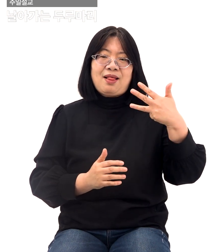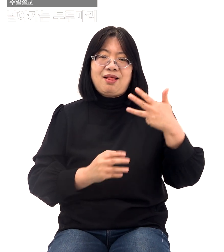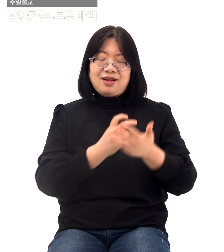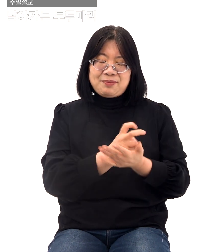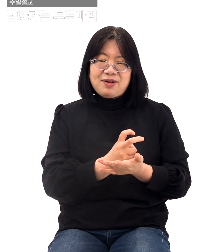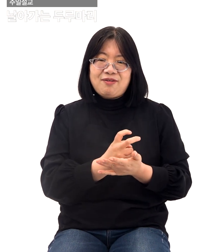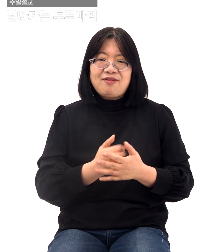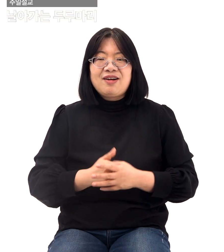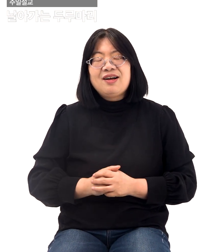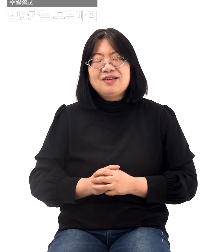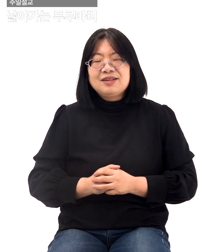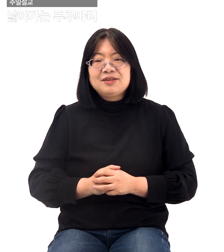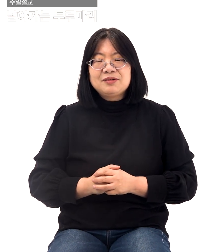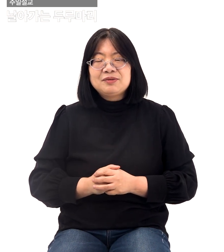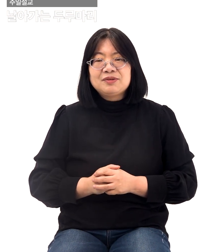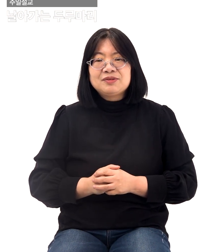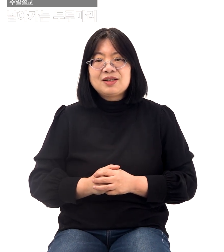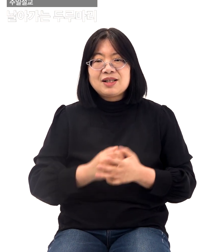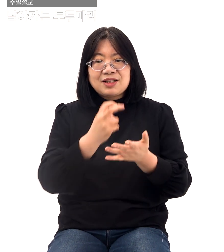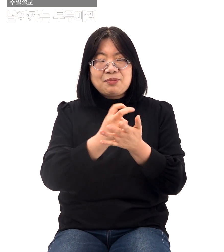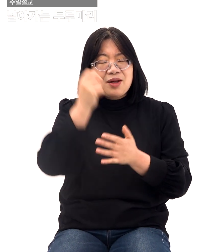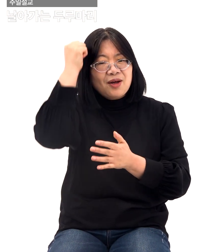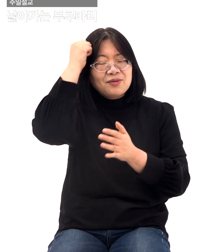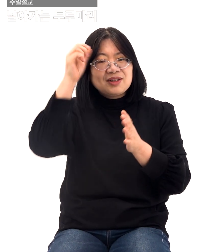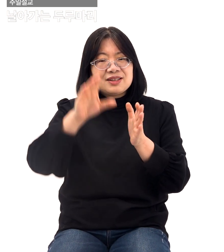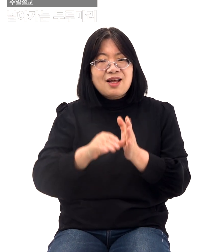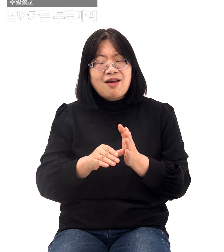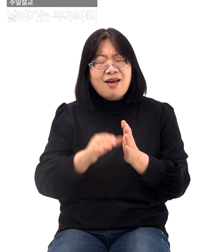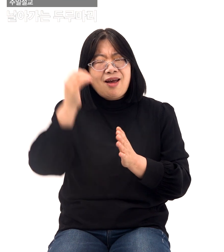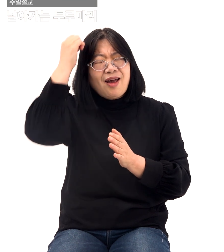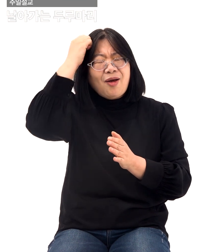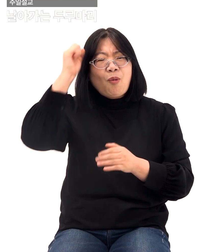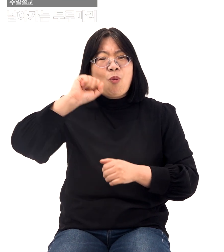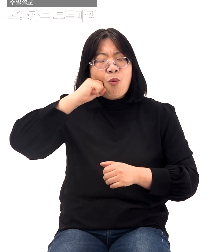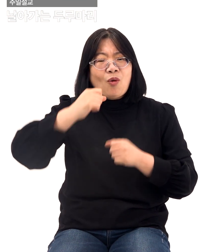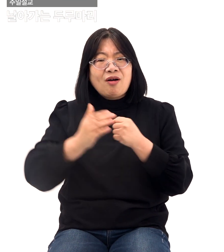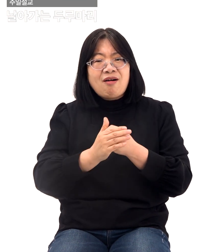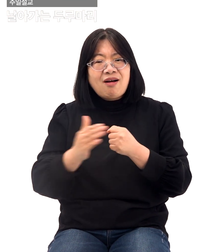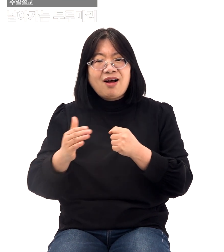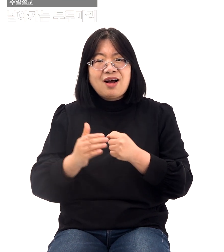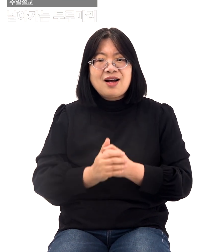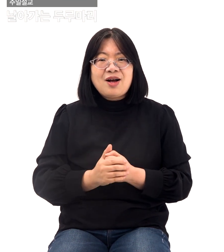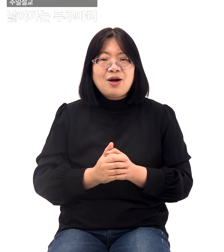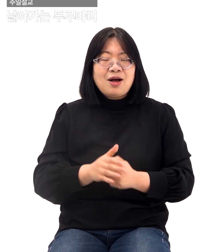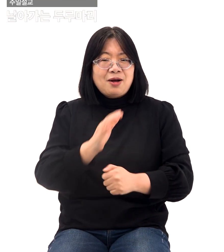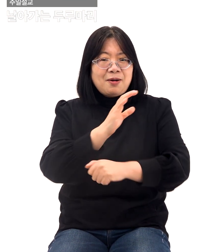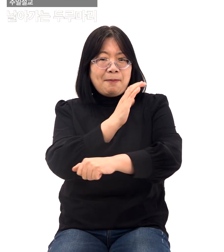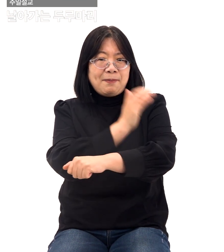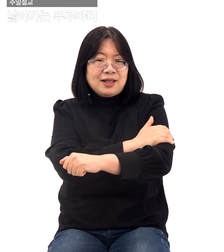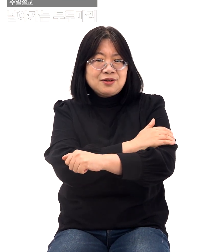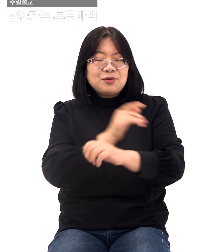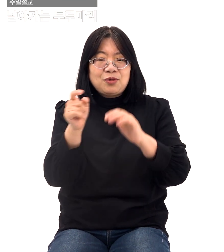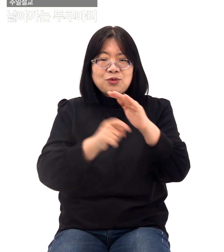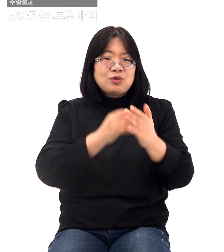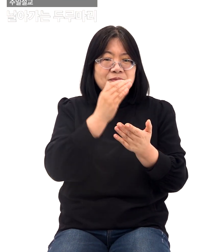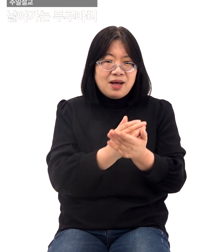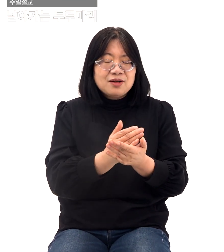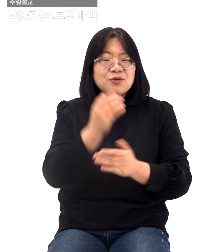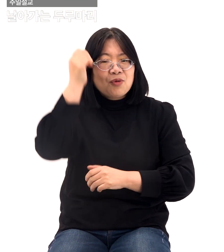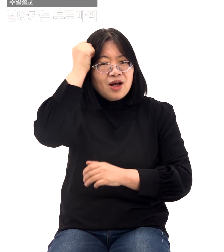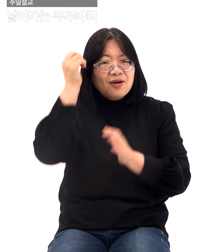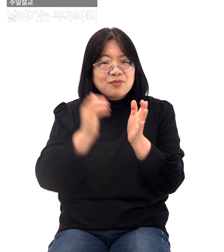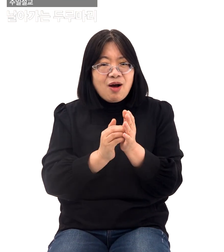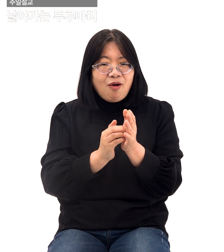8계명입니다. 8계명. 제가 이 계명을 외울 때 하도 안 외워져가지고 팔뚝으로 도둑질하지 말고 이렇게